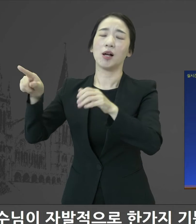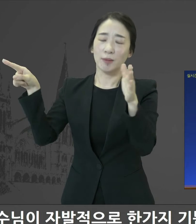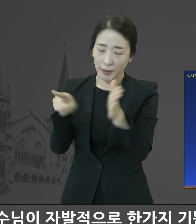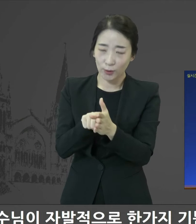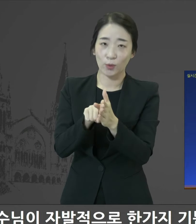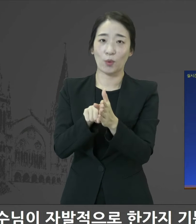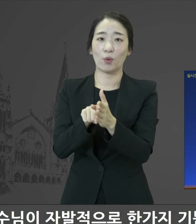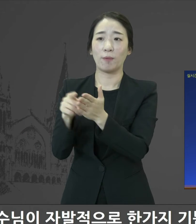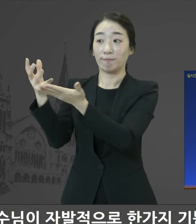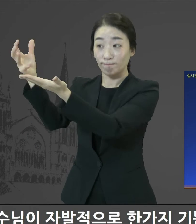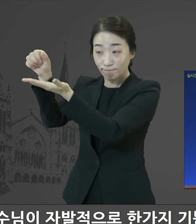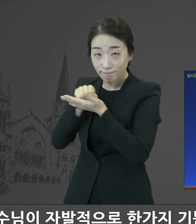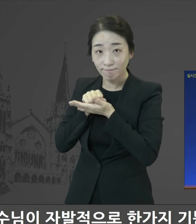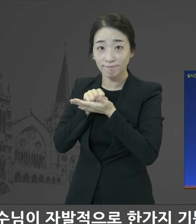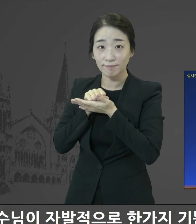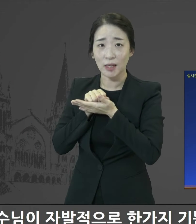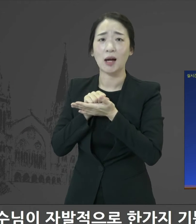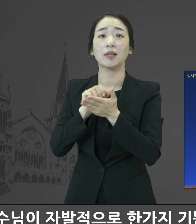때